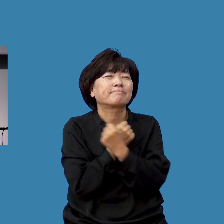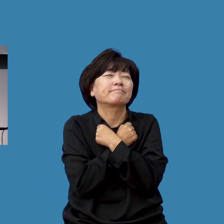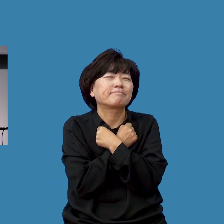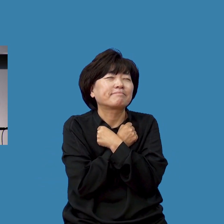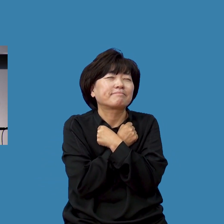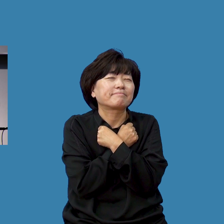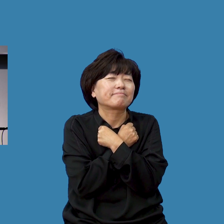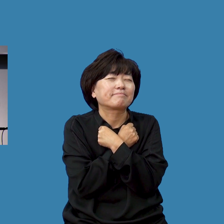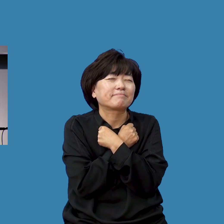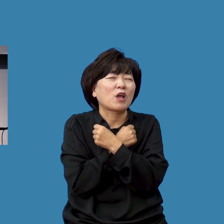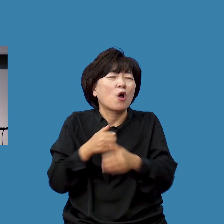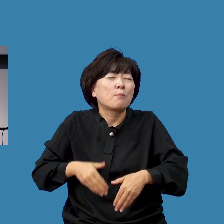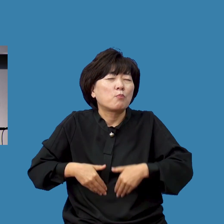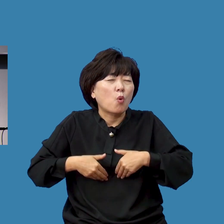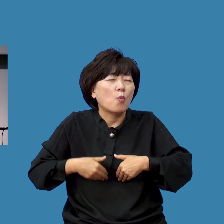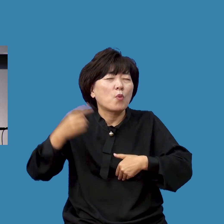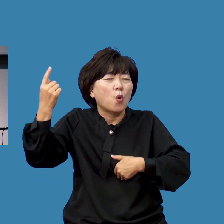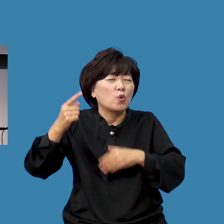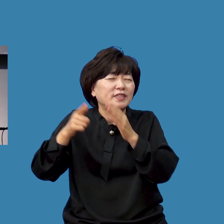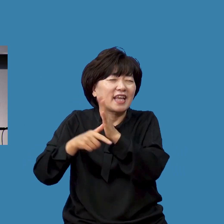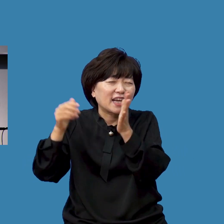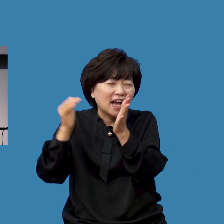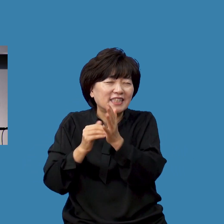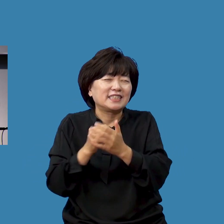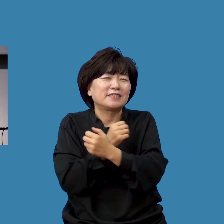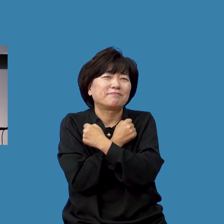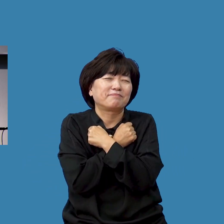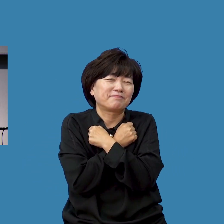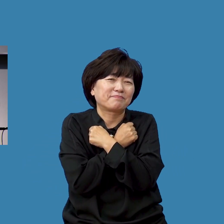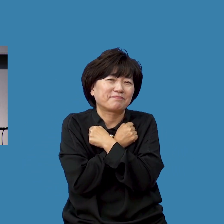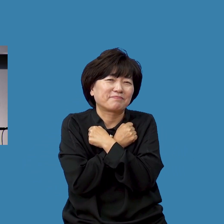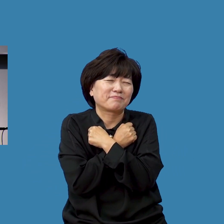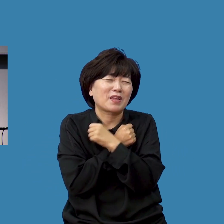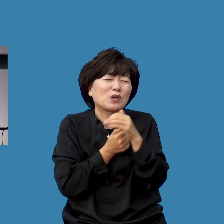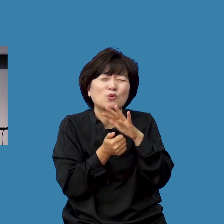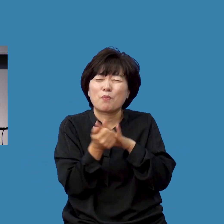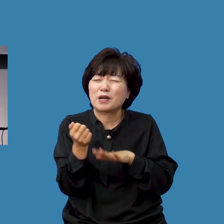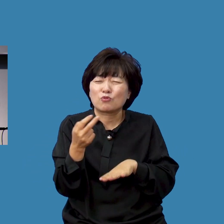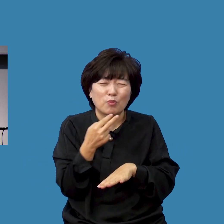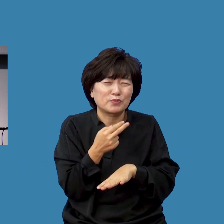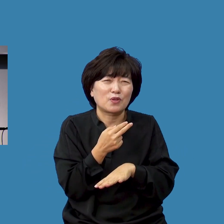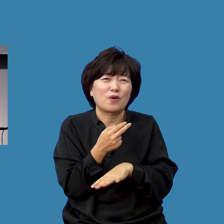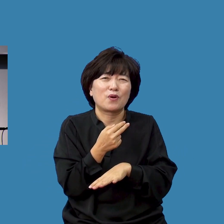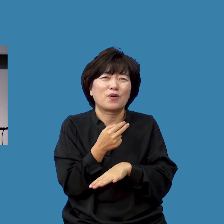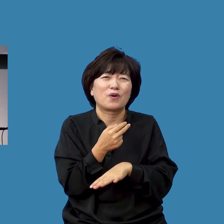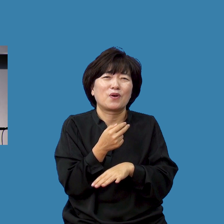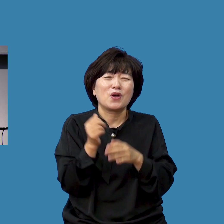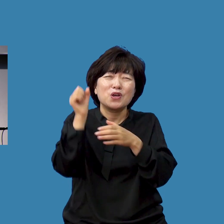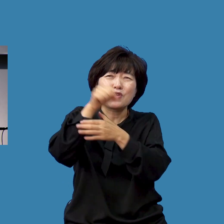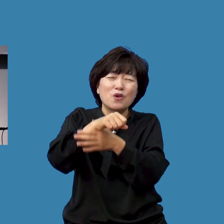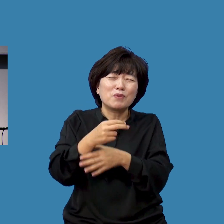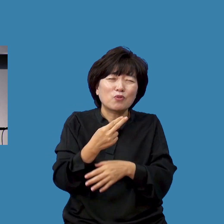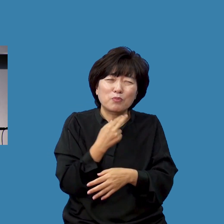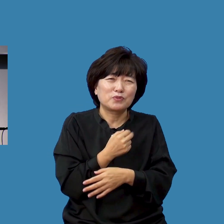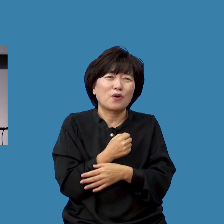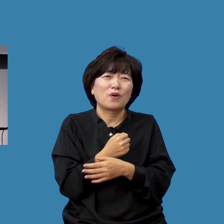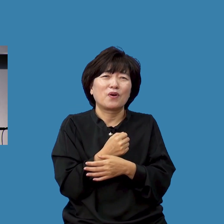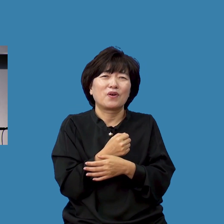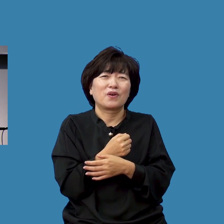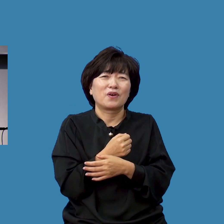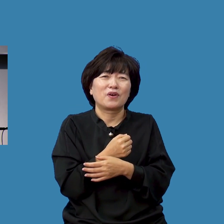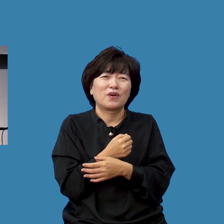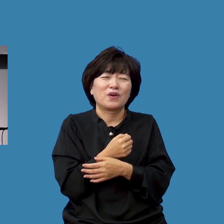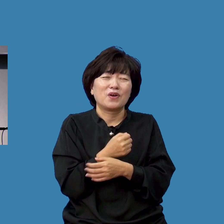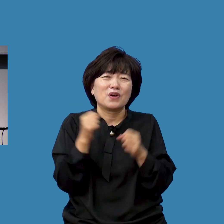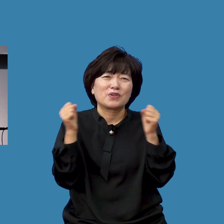버텨야 되는 때거든요. 그런 때가 있어요. 영적으로도 그런 때가 있어요. 뭐 소망이 보이는 것도 아니고